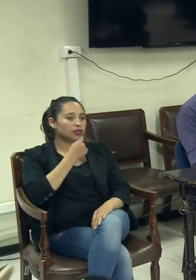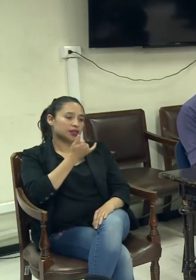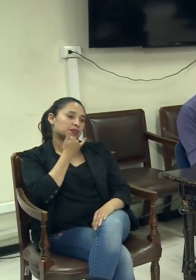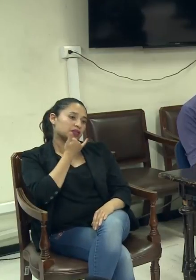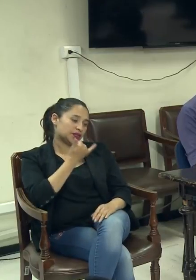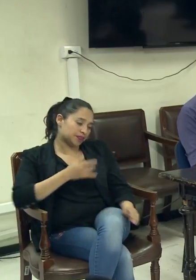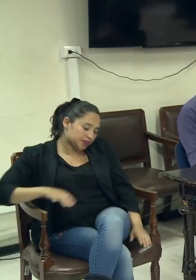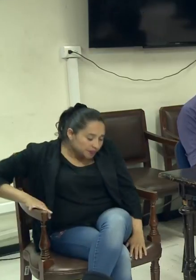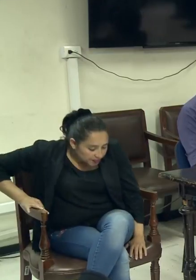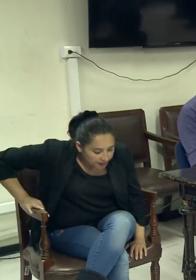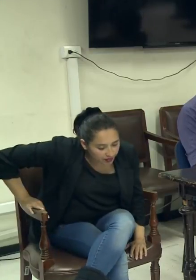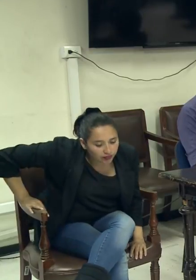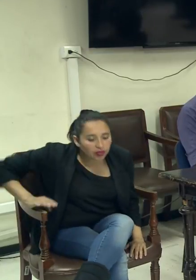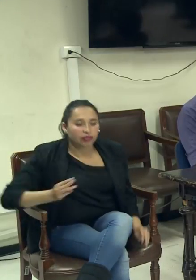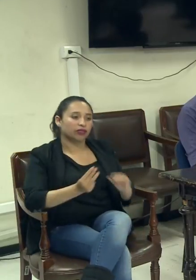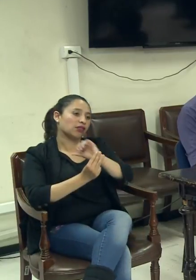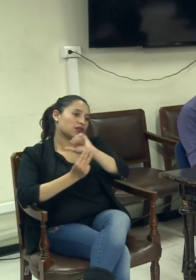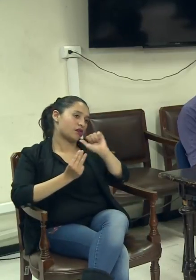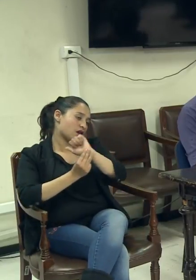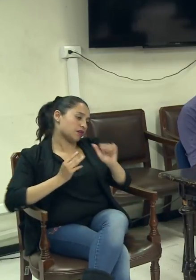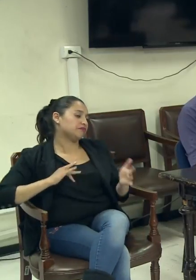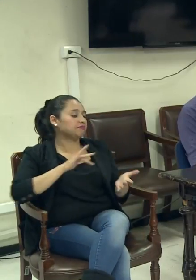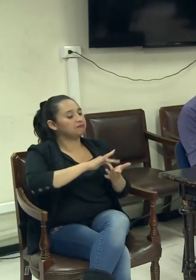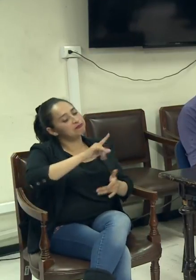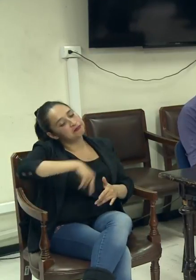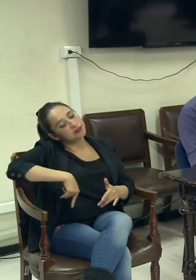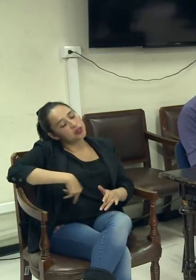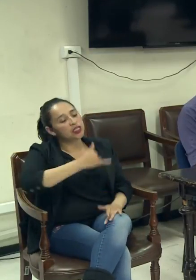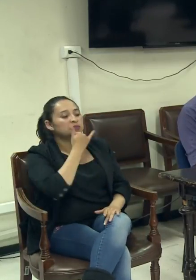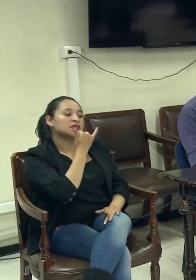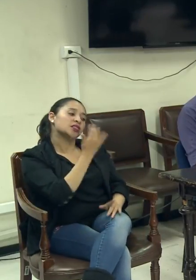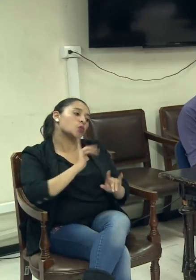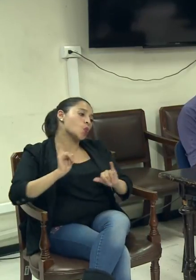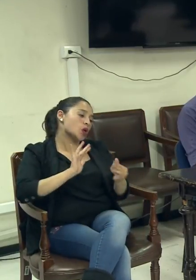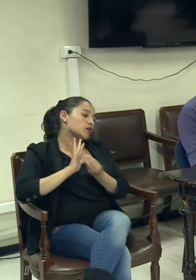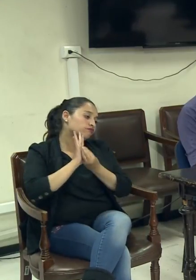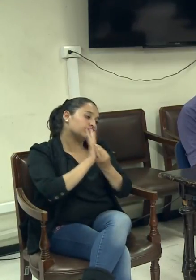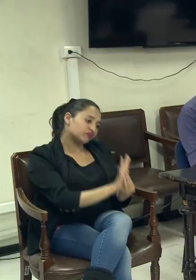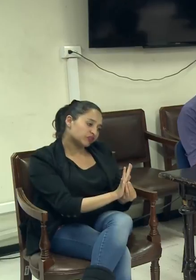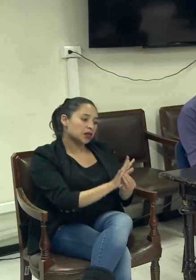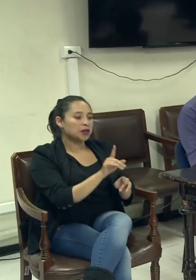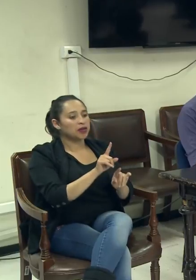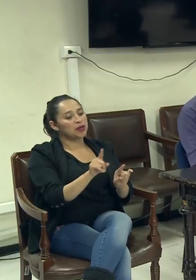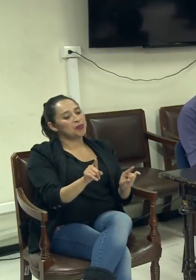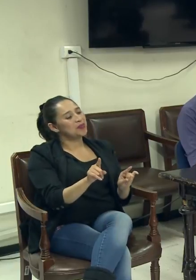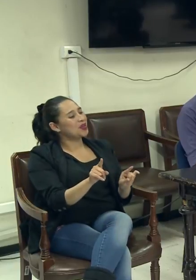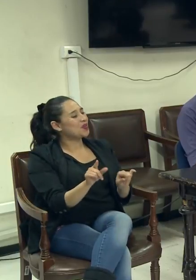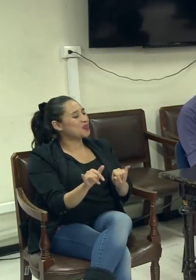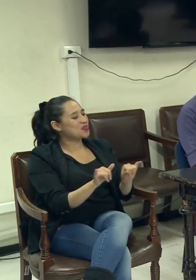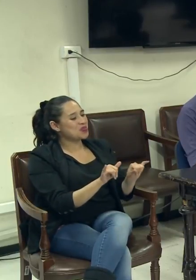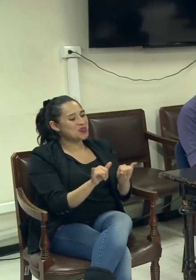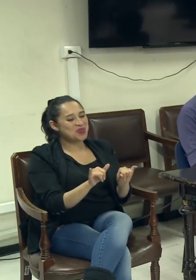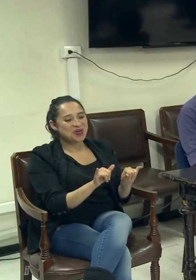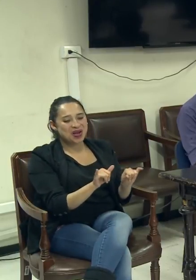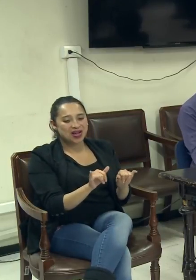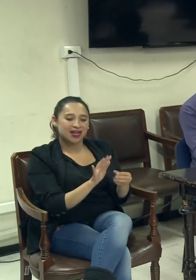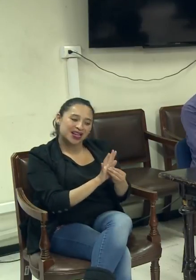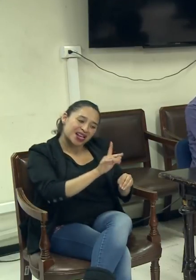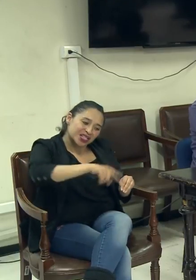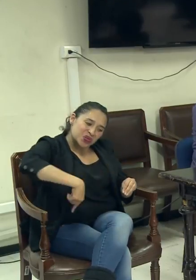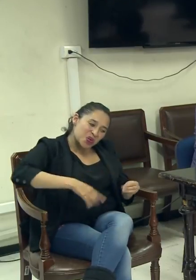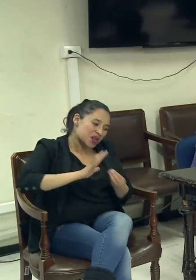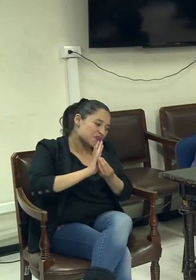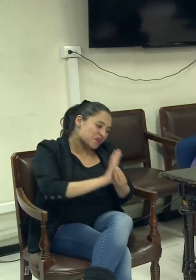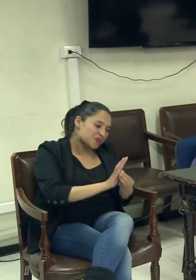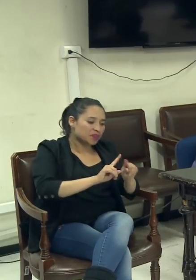escuela. Y entonces, pero no son marginadas en el círculo de estudios. Y sin embargo,